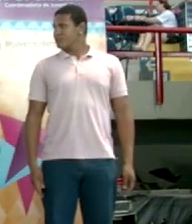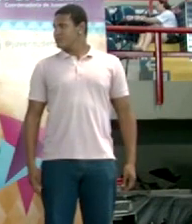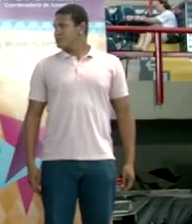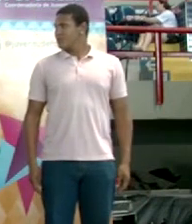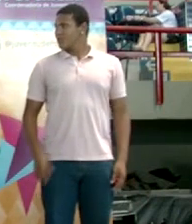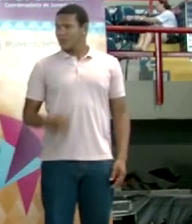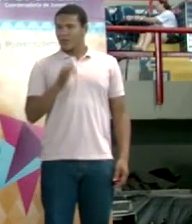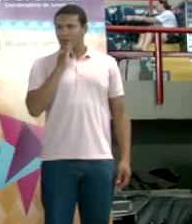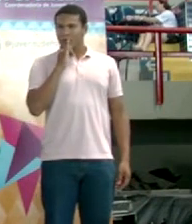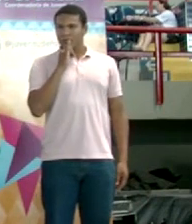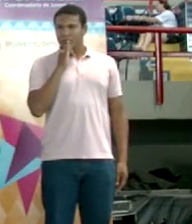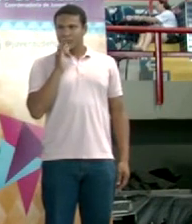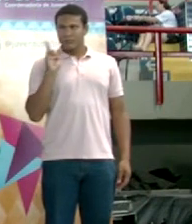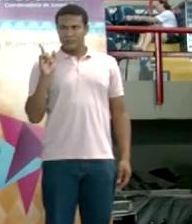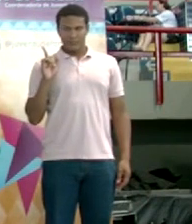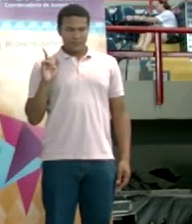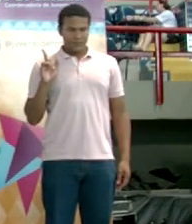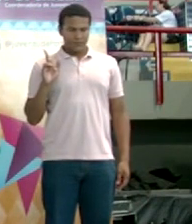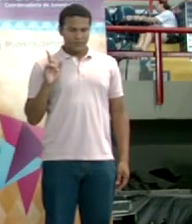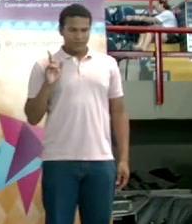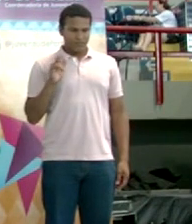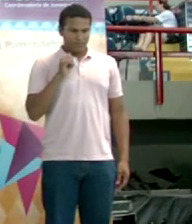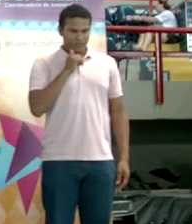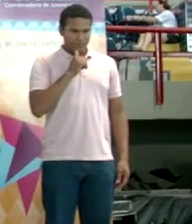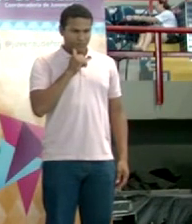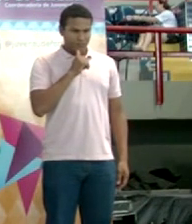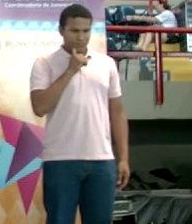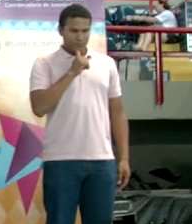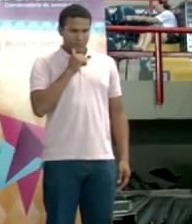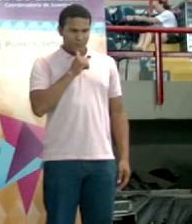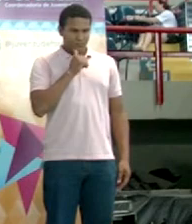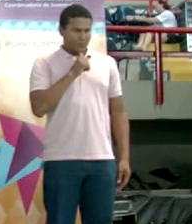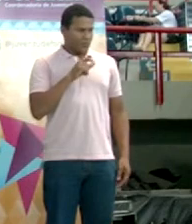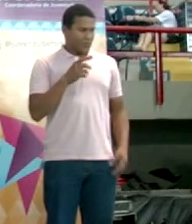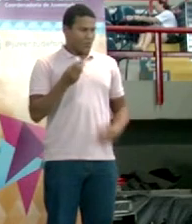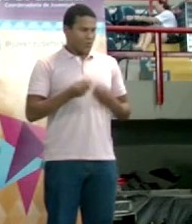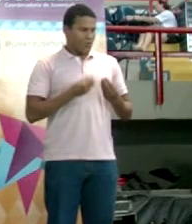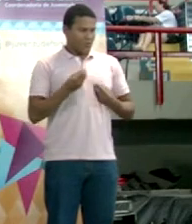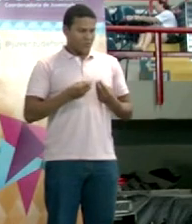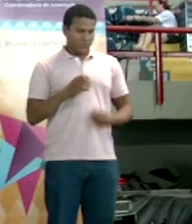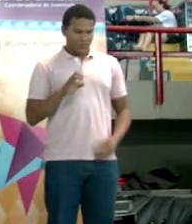maduros, após a menstruação. Uma criança de 10, 11 anos, por que ela engravida?